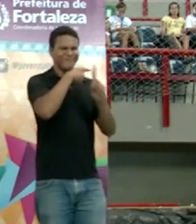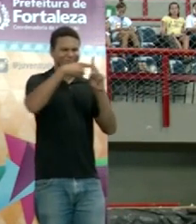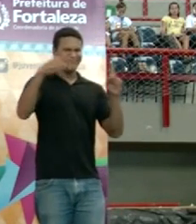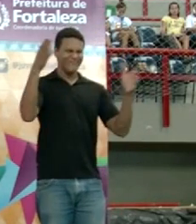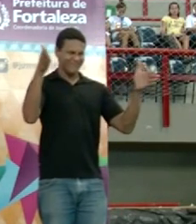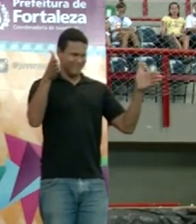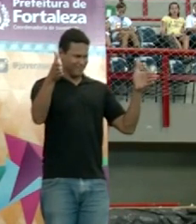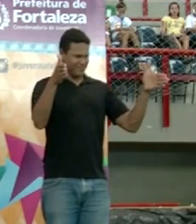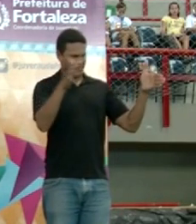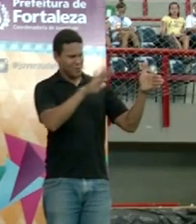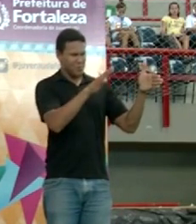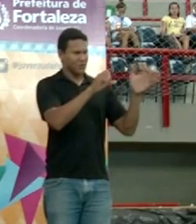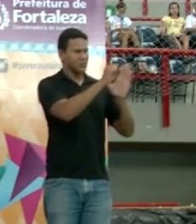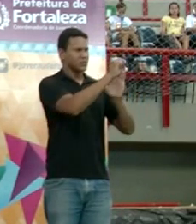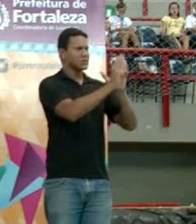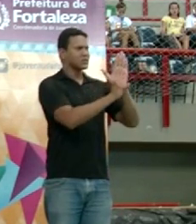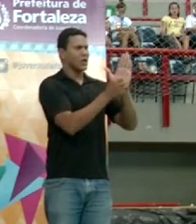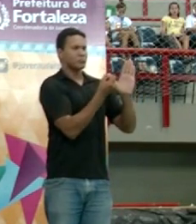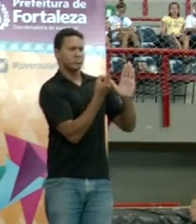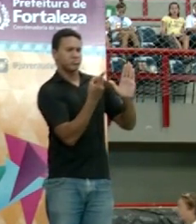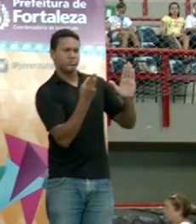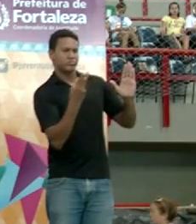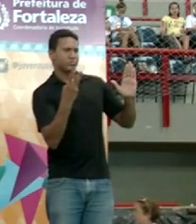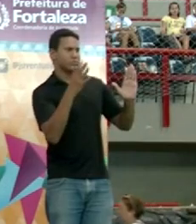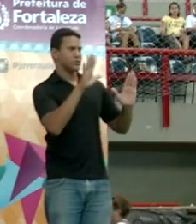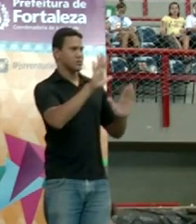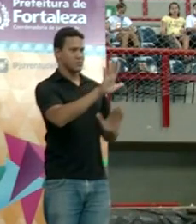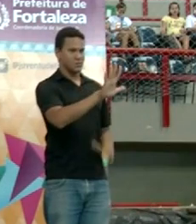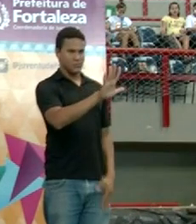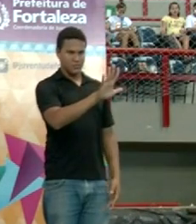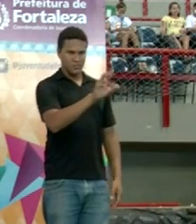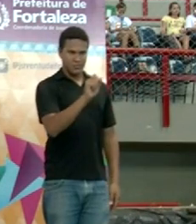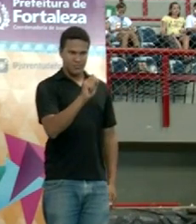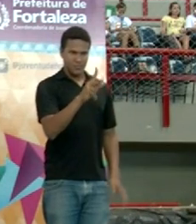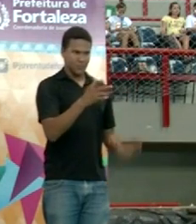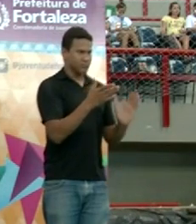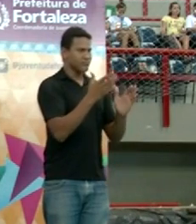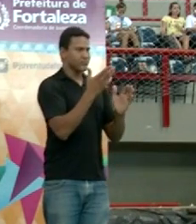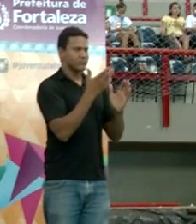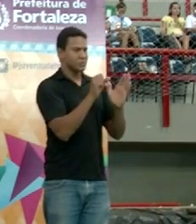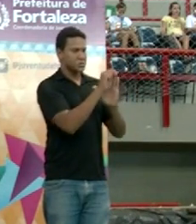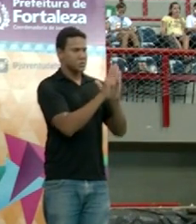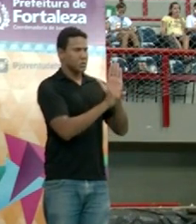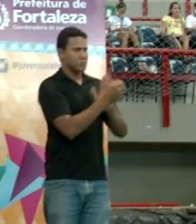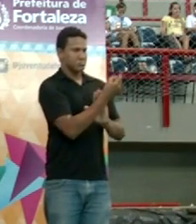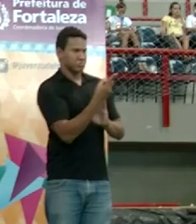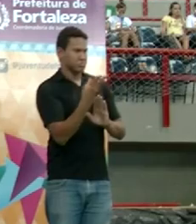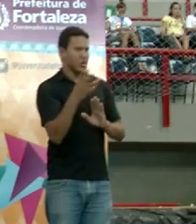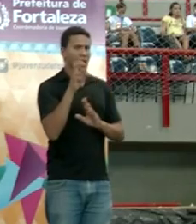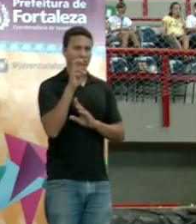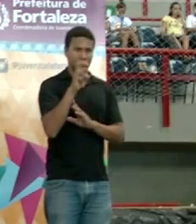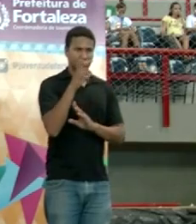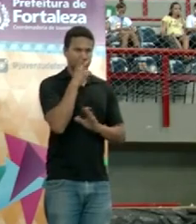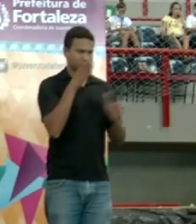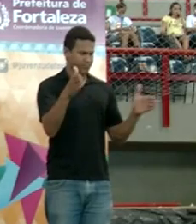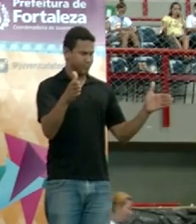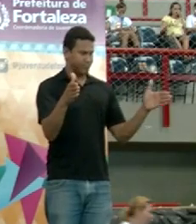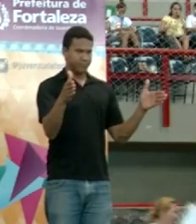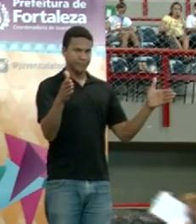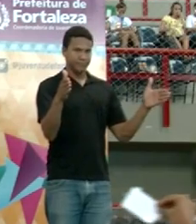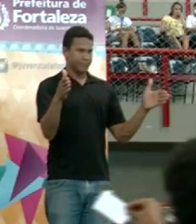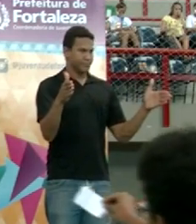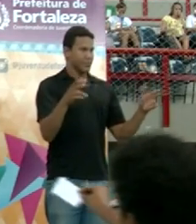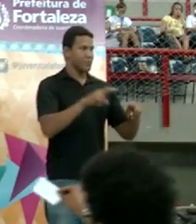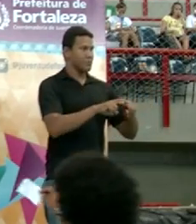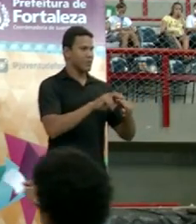durante 5 séculos. As coisas vão ficar assim, tá? Comércio, o professor, tinha muito pouco, porque eles mal